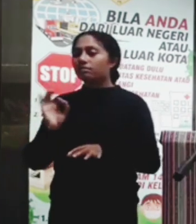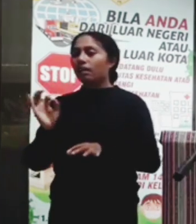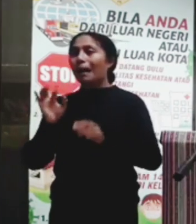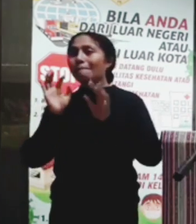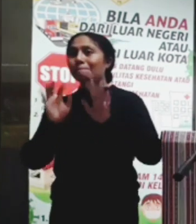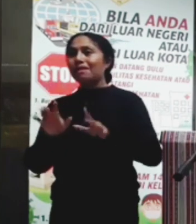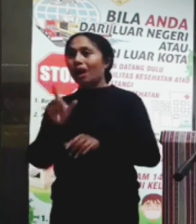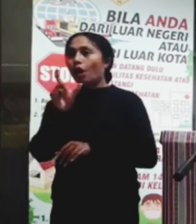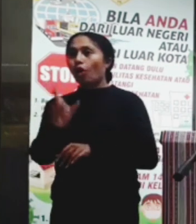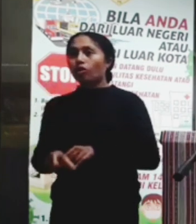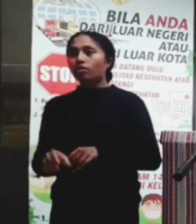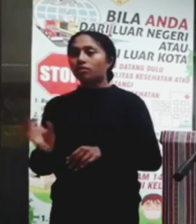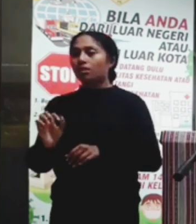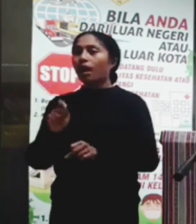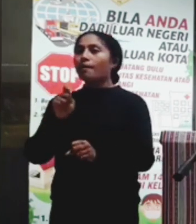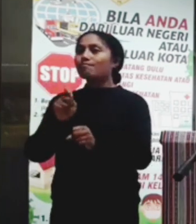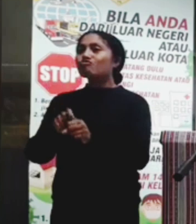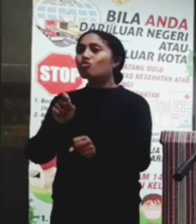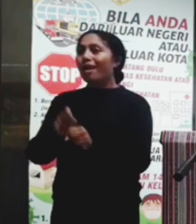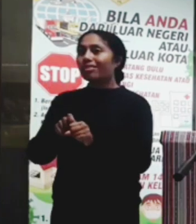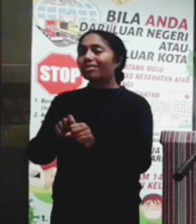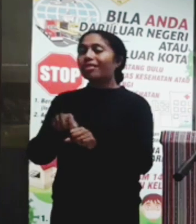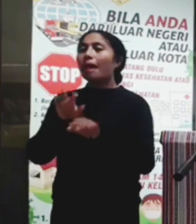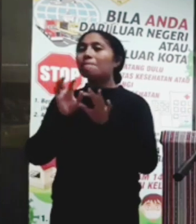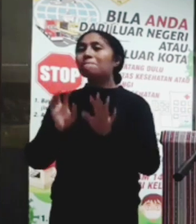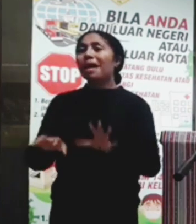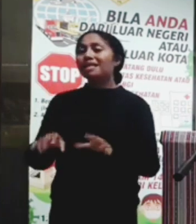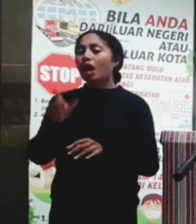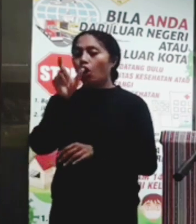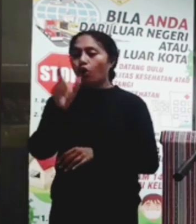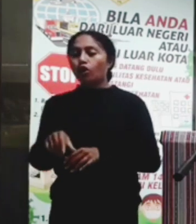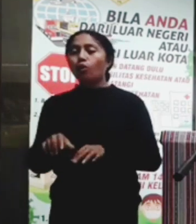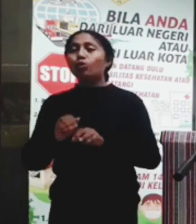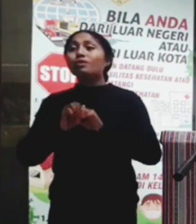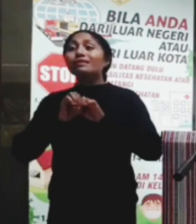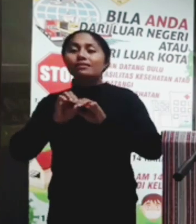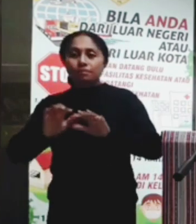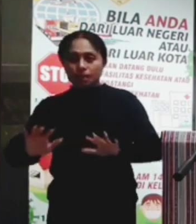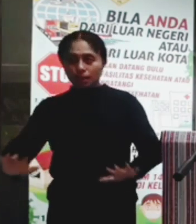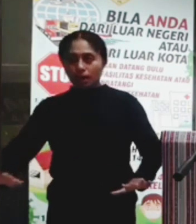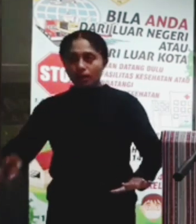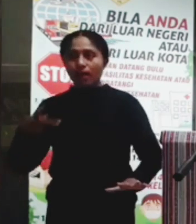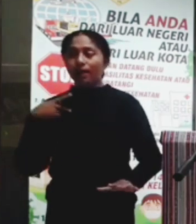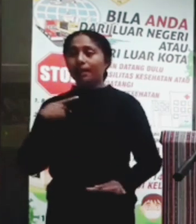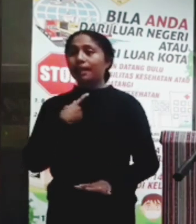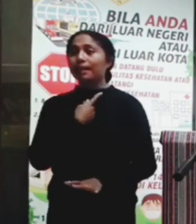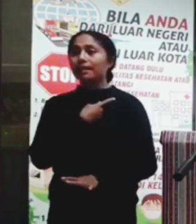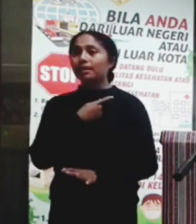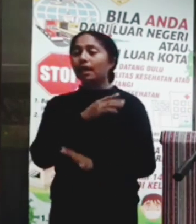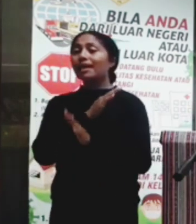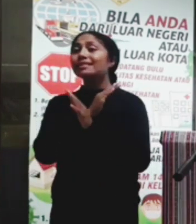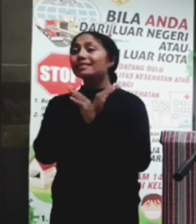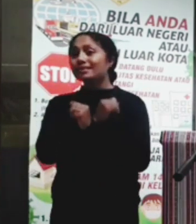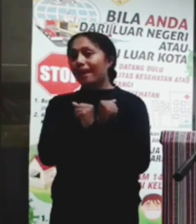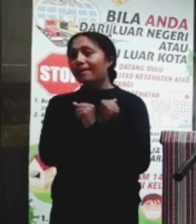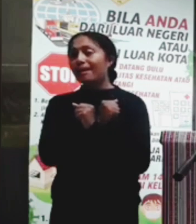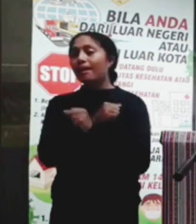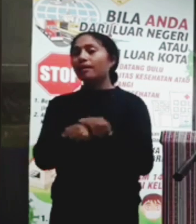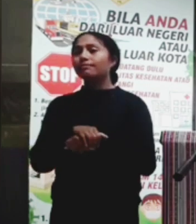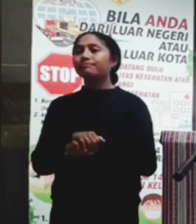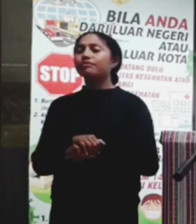kerumunan tapi sekaligus tidak menciptakan kerumunan dan untuk sementara kita menjaga